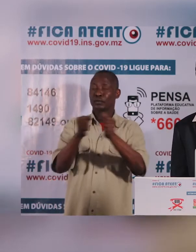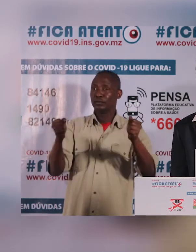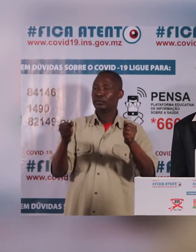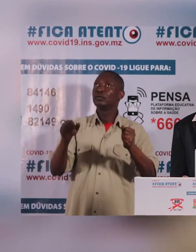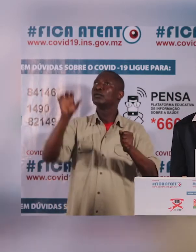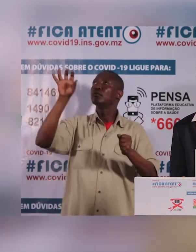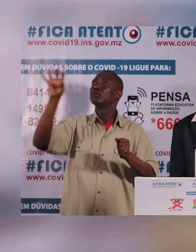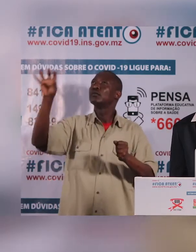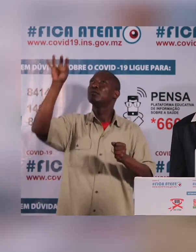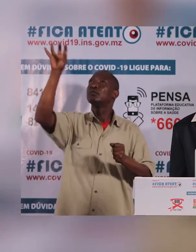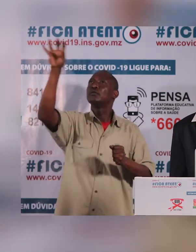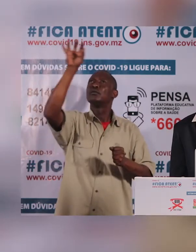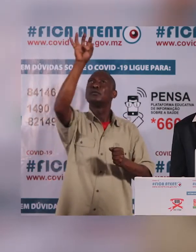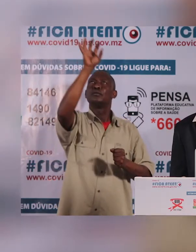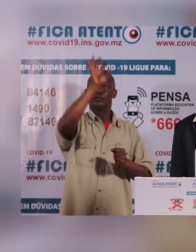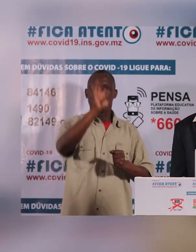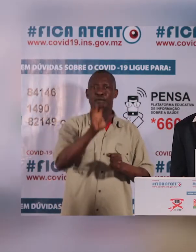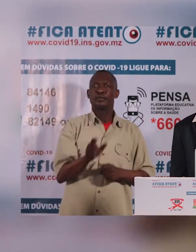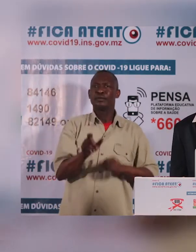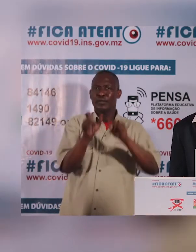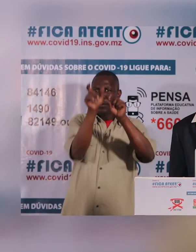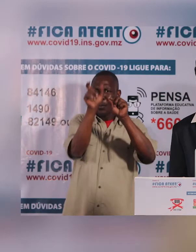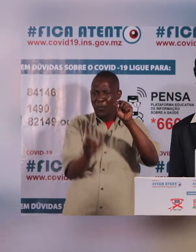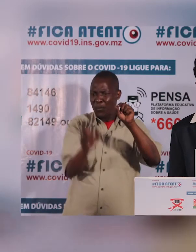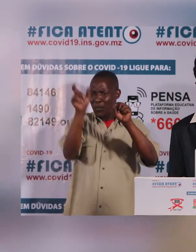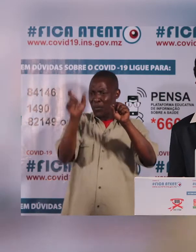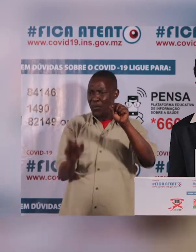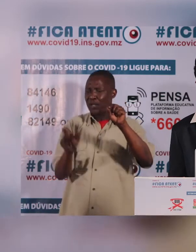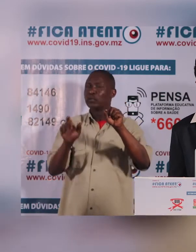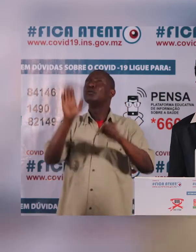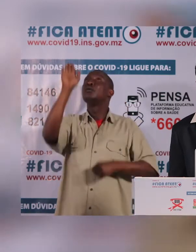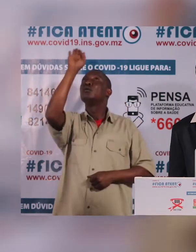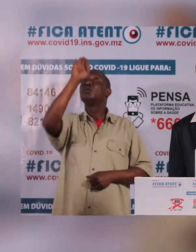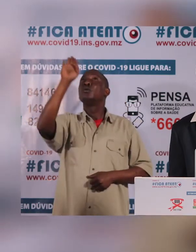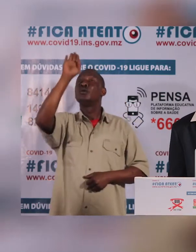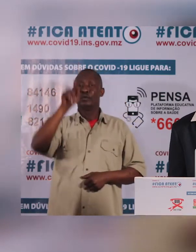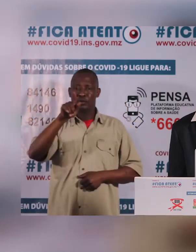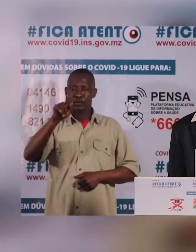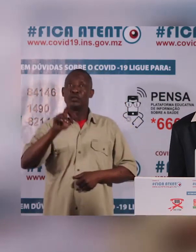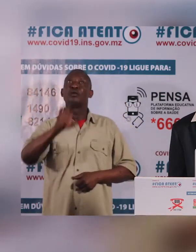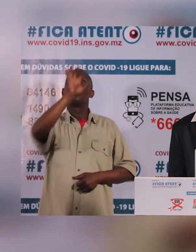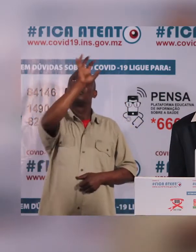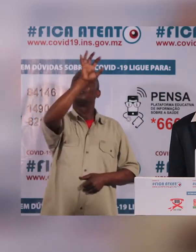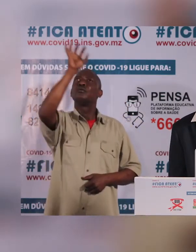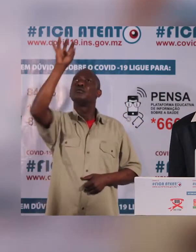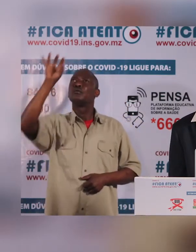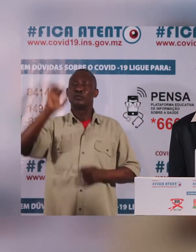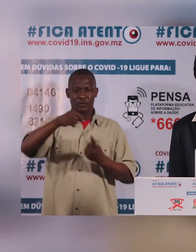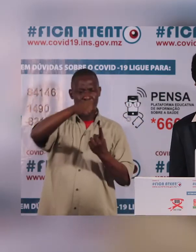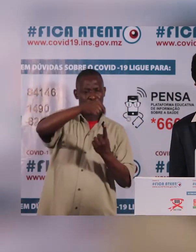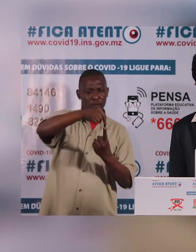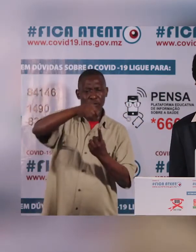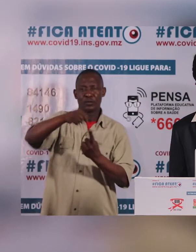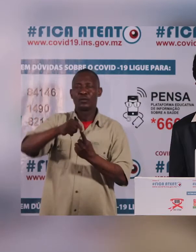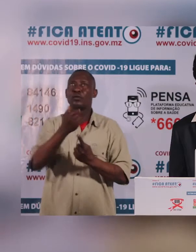província. Portanto, nas barras azuis temos o número de testes realizados por província, nas barras cor-de-rosa